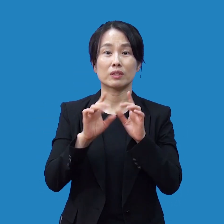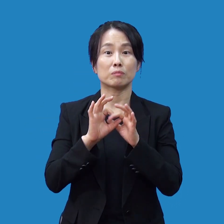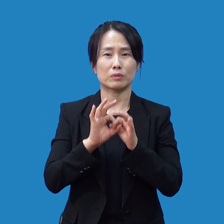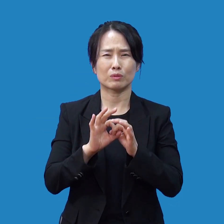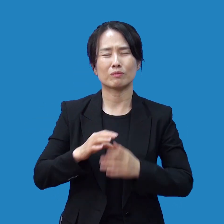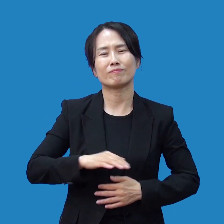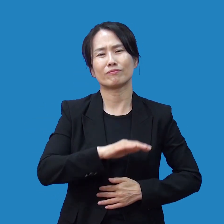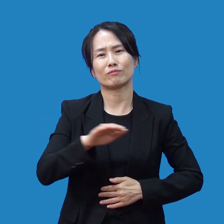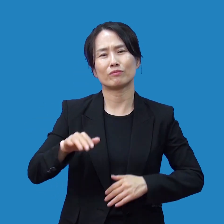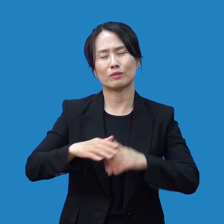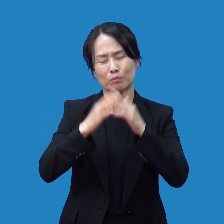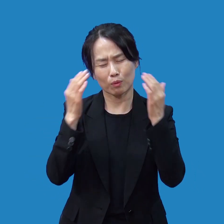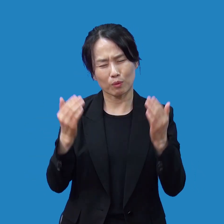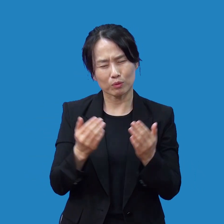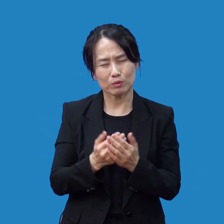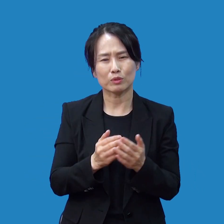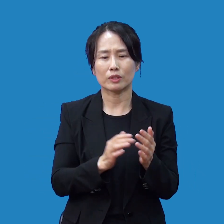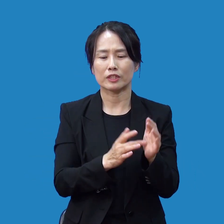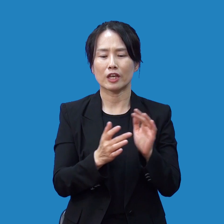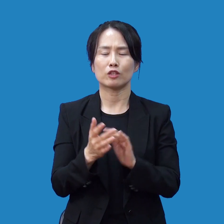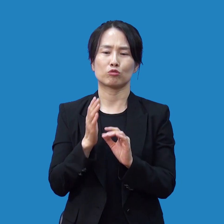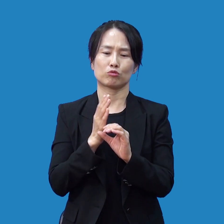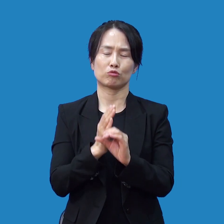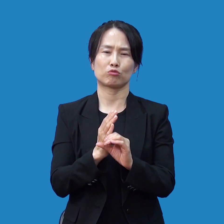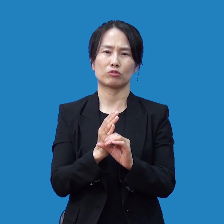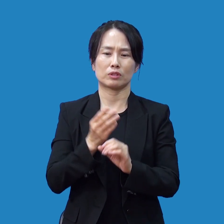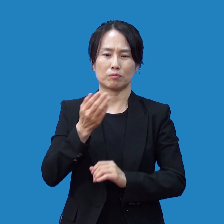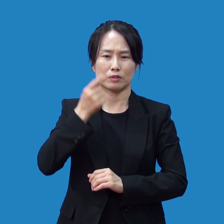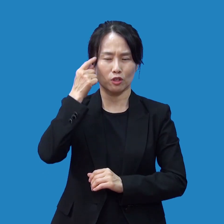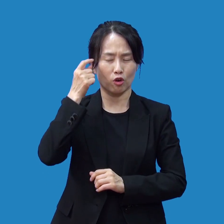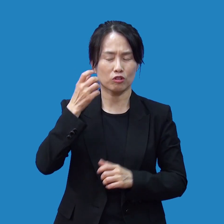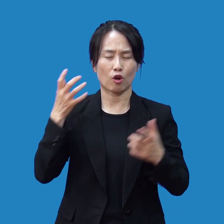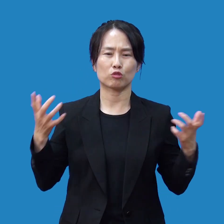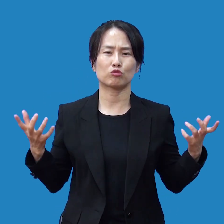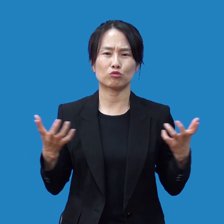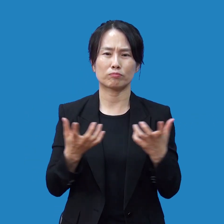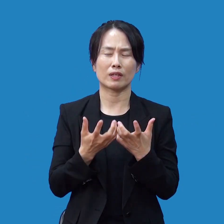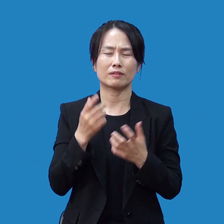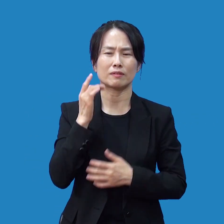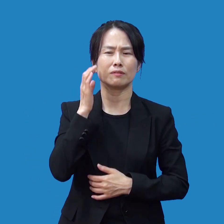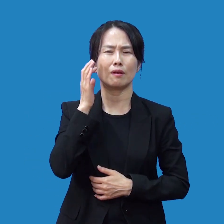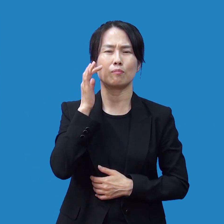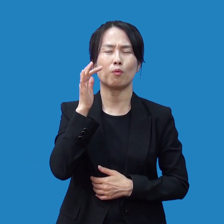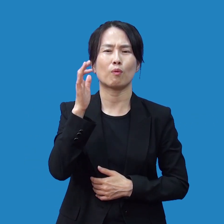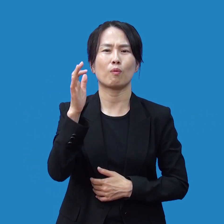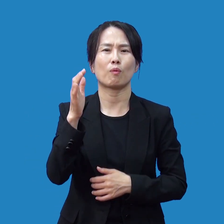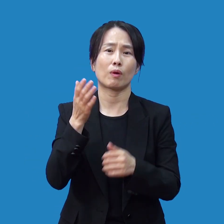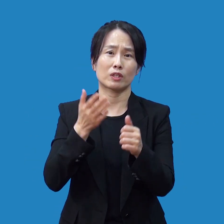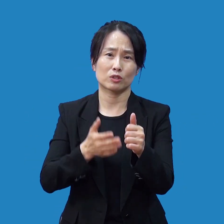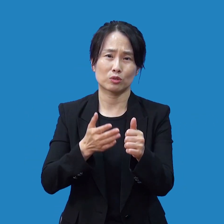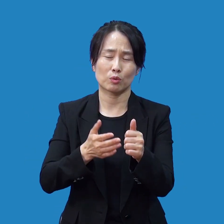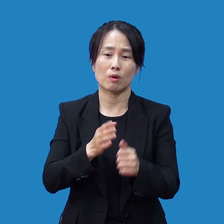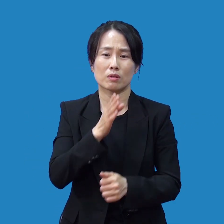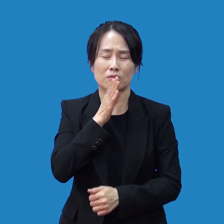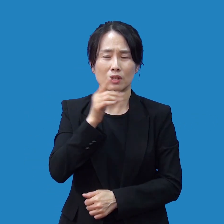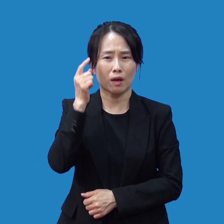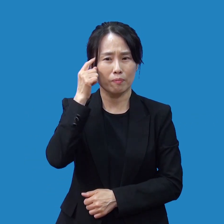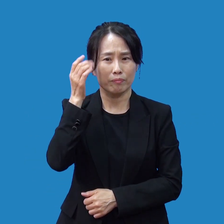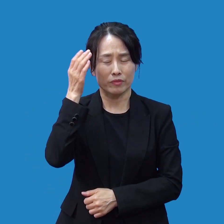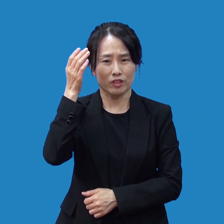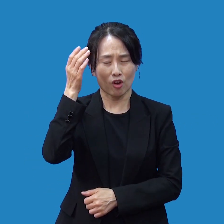우리 모두가 예수 중심의 성령 충만을 사모함으로써 참된 영성을